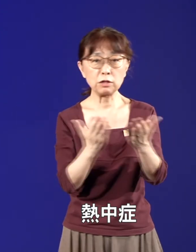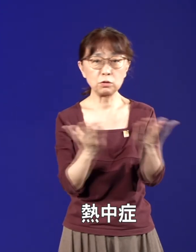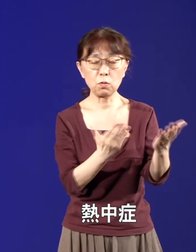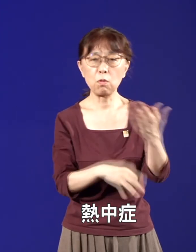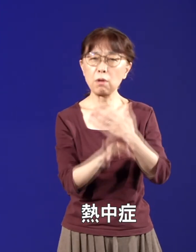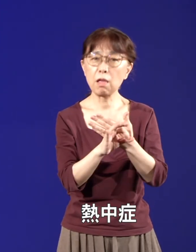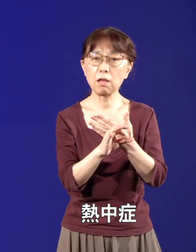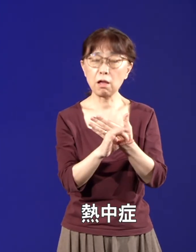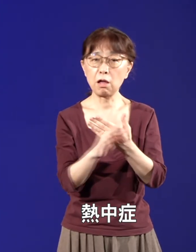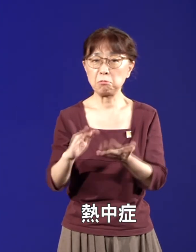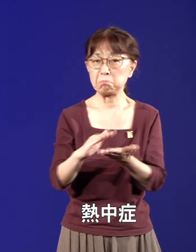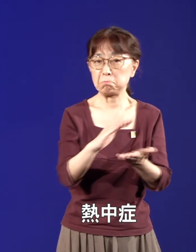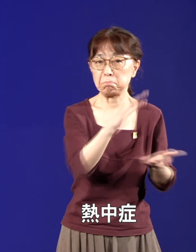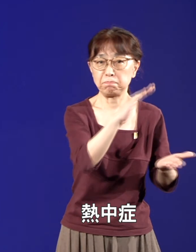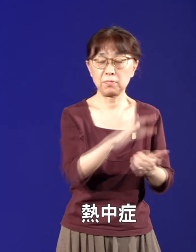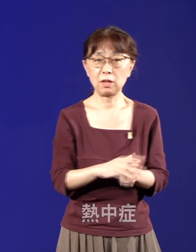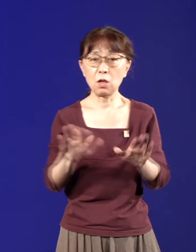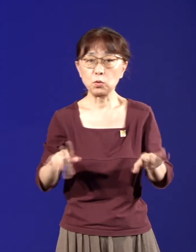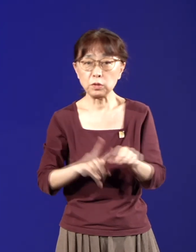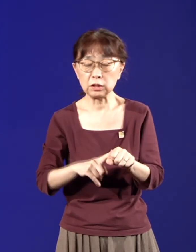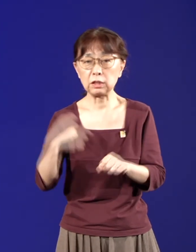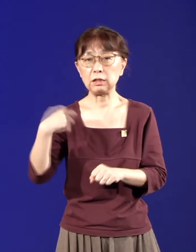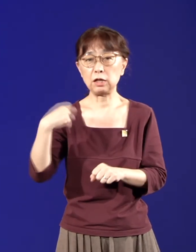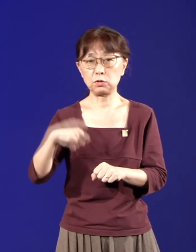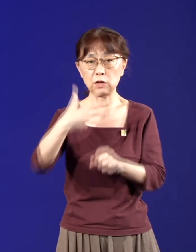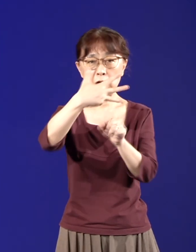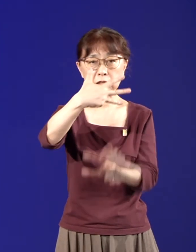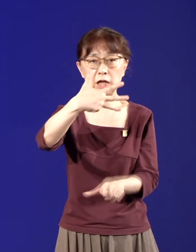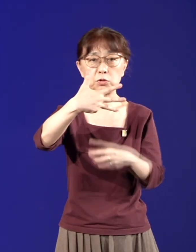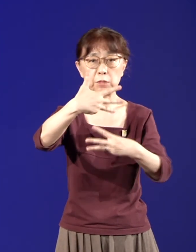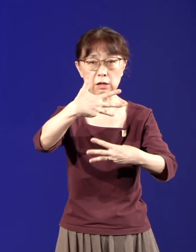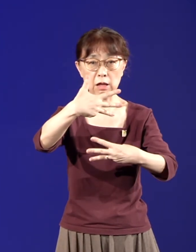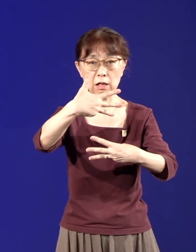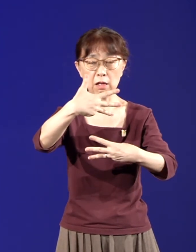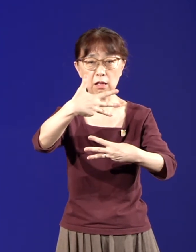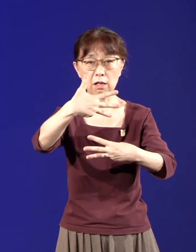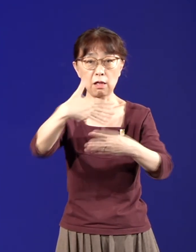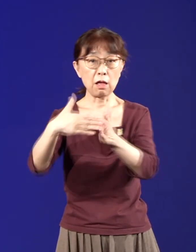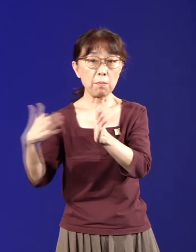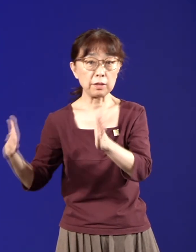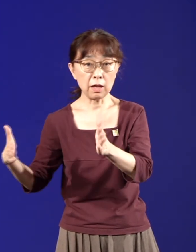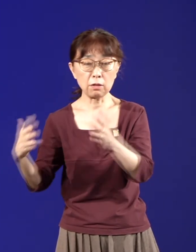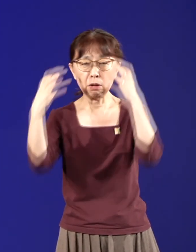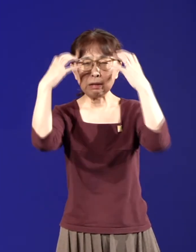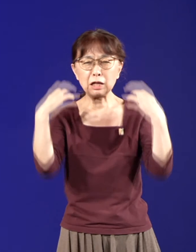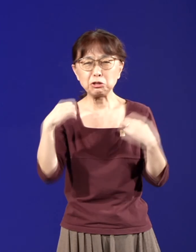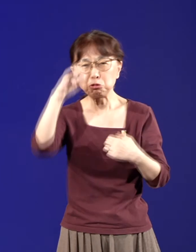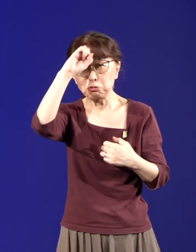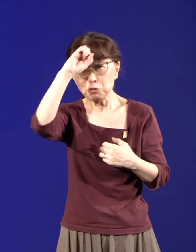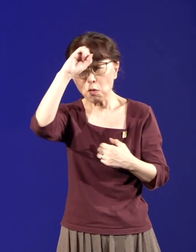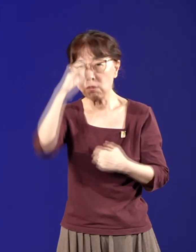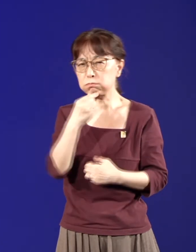しております。今年の夏ですね、8月3日までの 熱中症の疑い